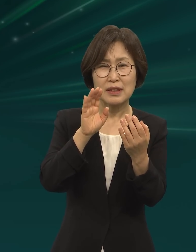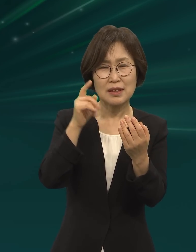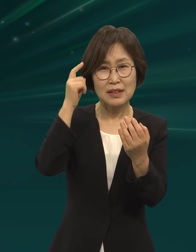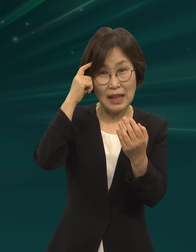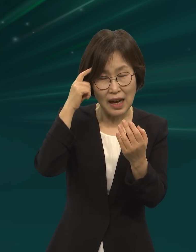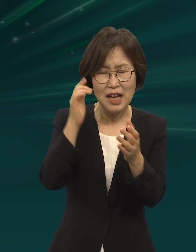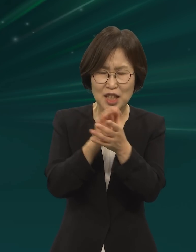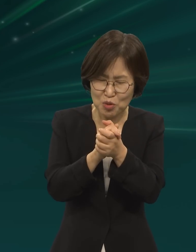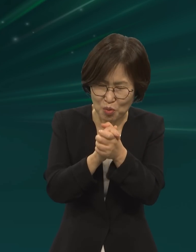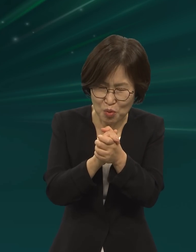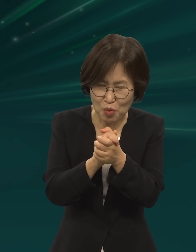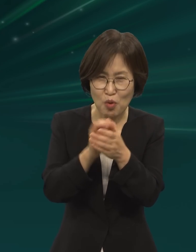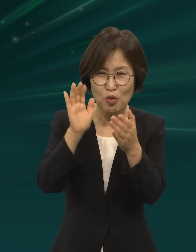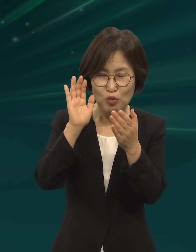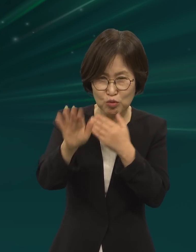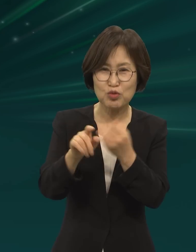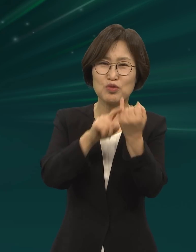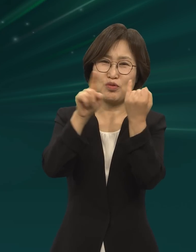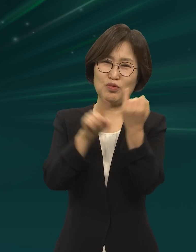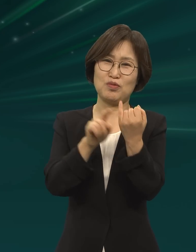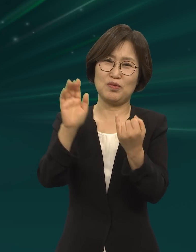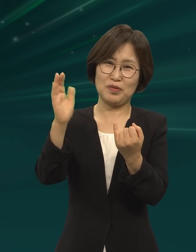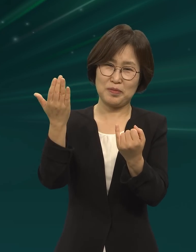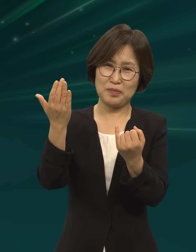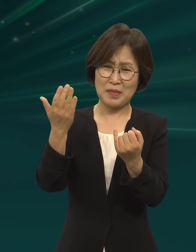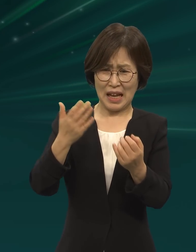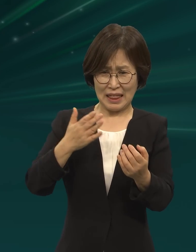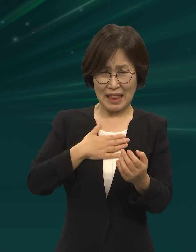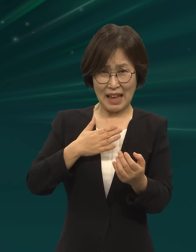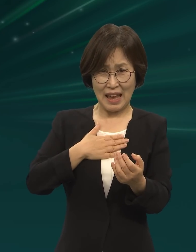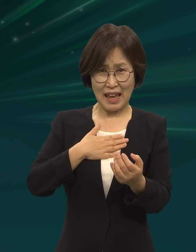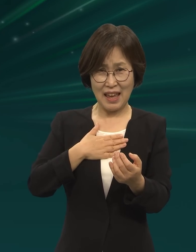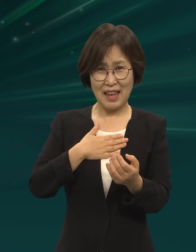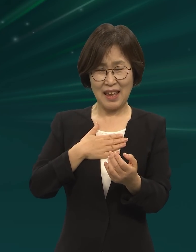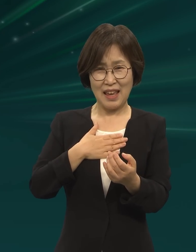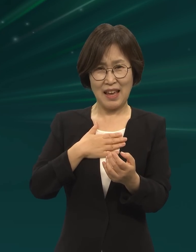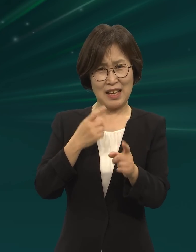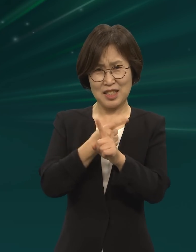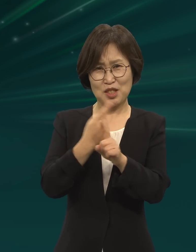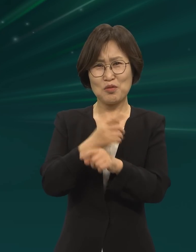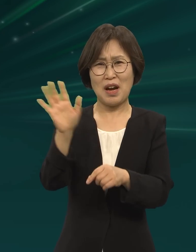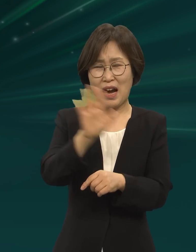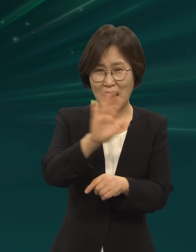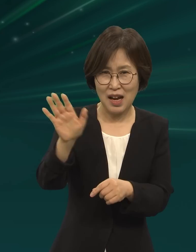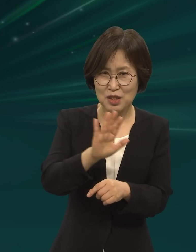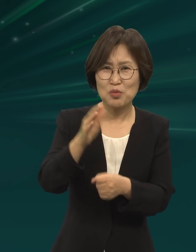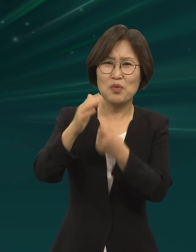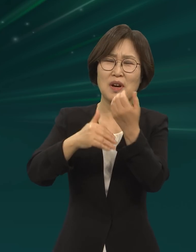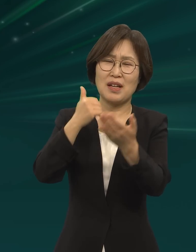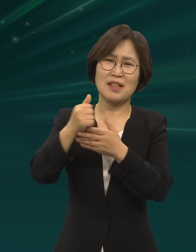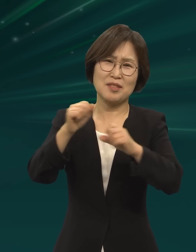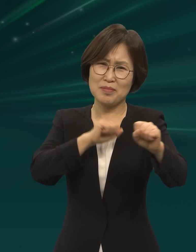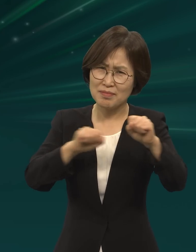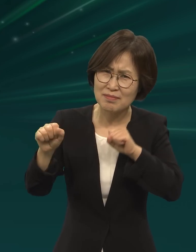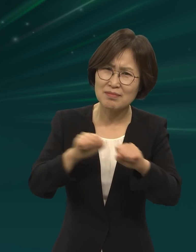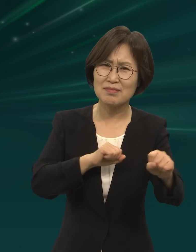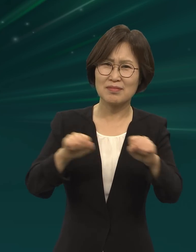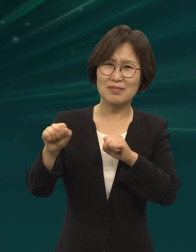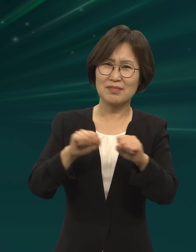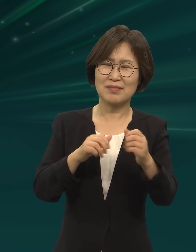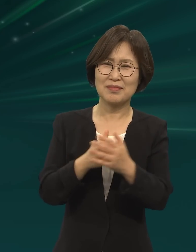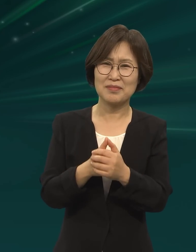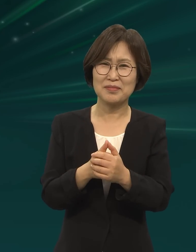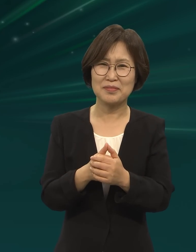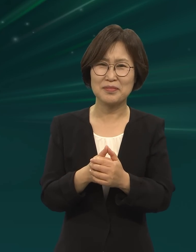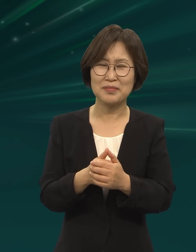받았습니다. 제가 어떻게 하는 일이 아니라 정말 초대교회 역사가 지금도 합니다. 주님께서